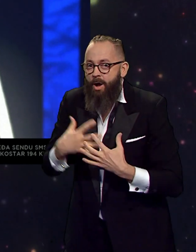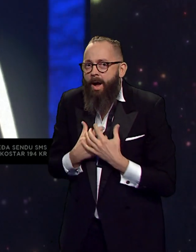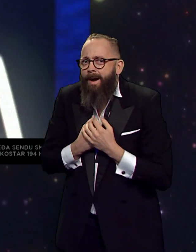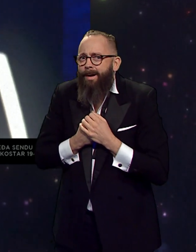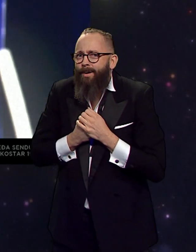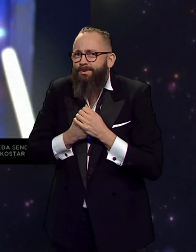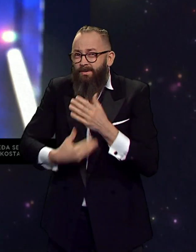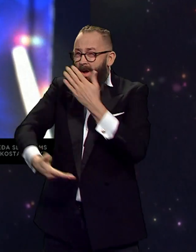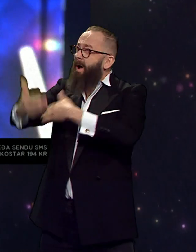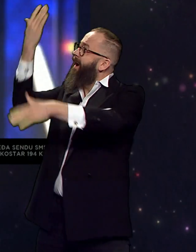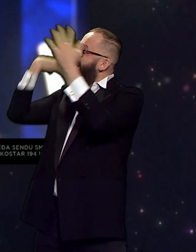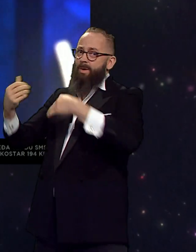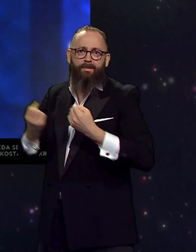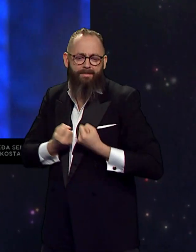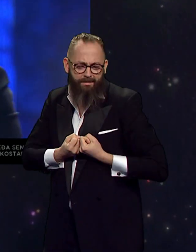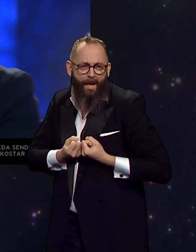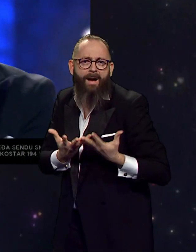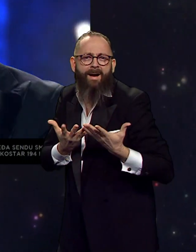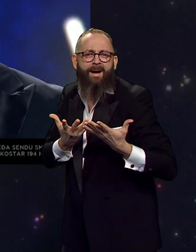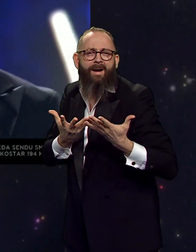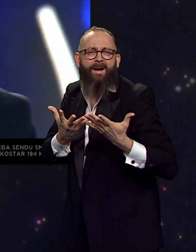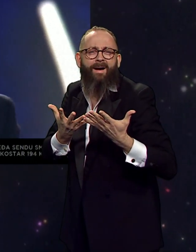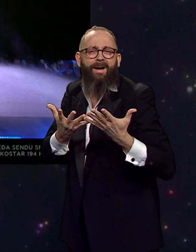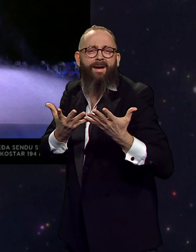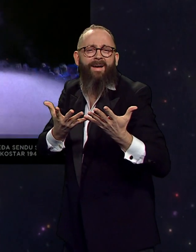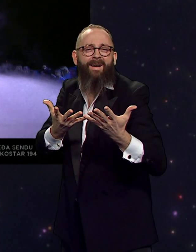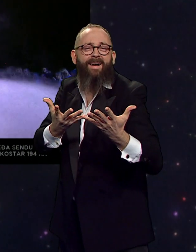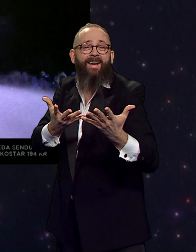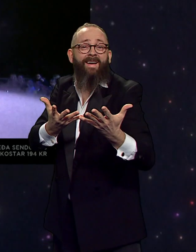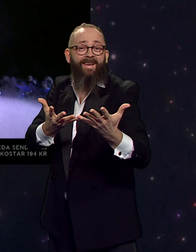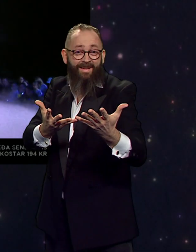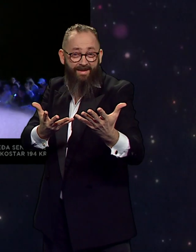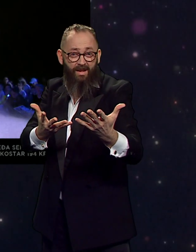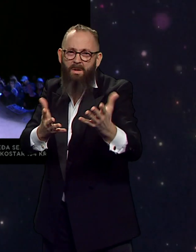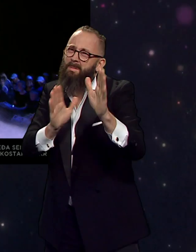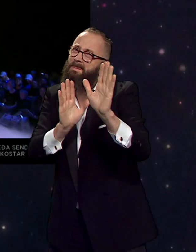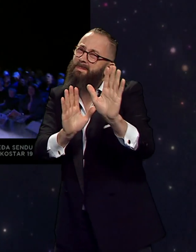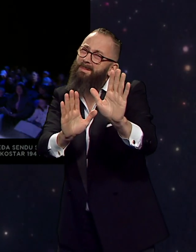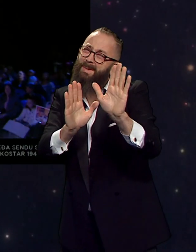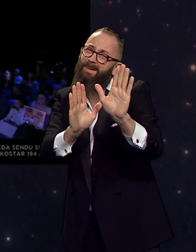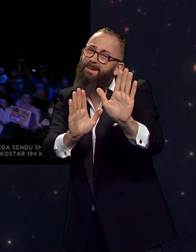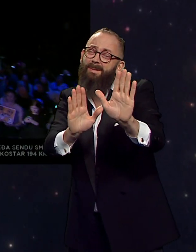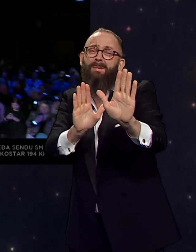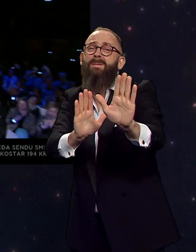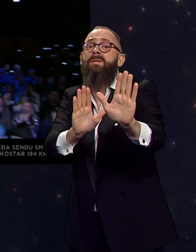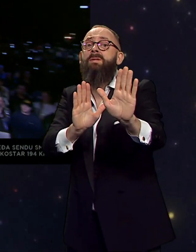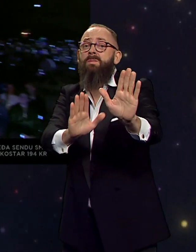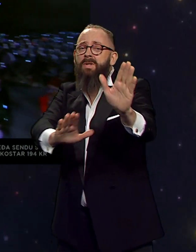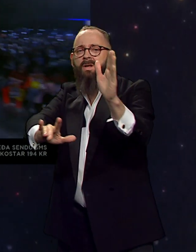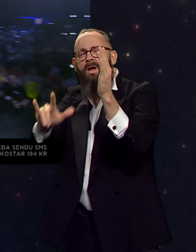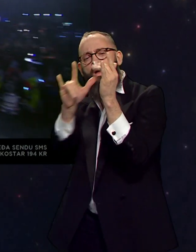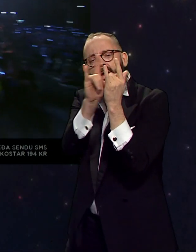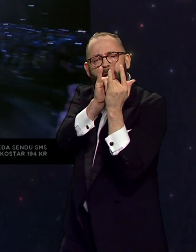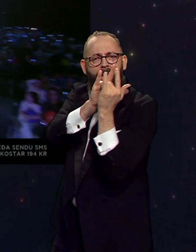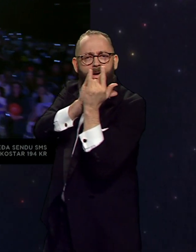í ástina sem við hafum sáð já vertu aðeins lengur